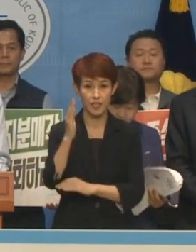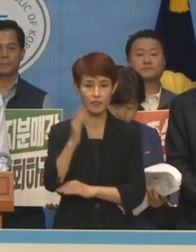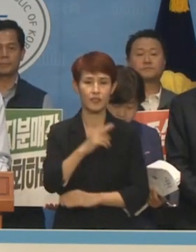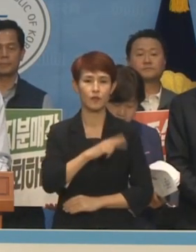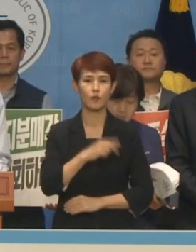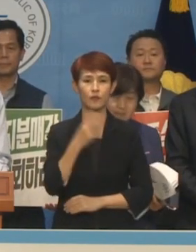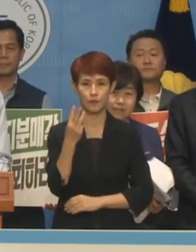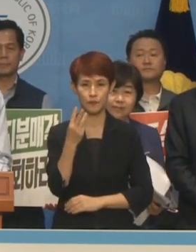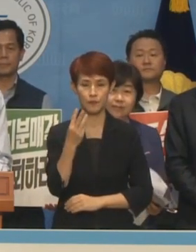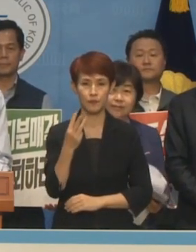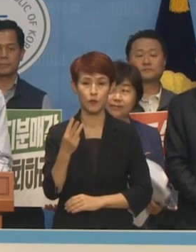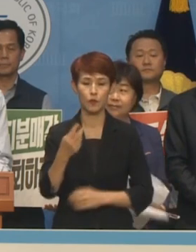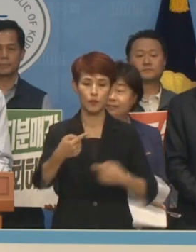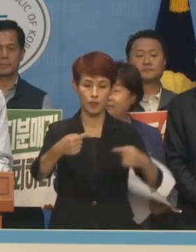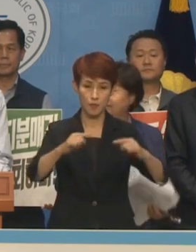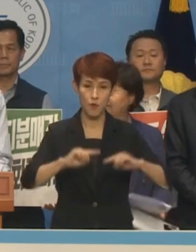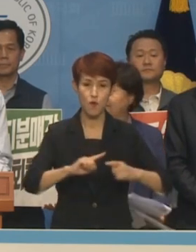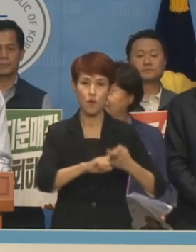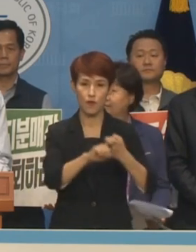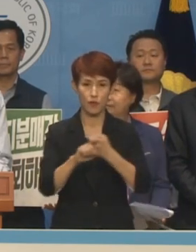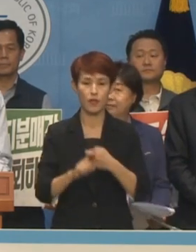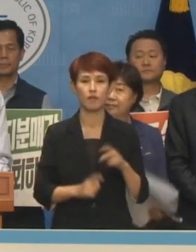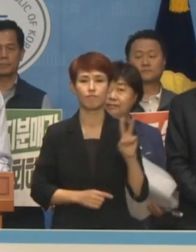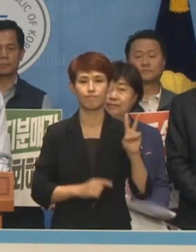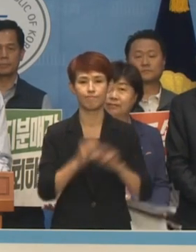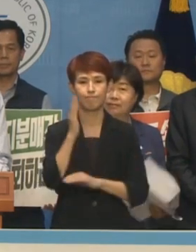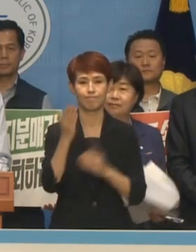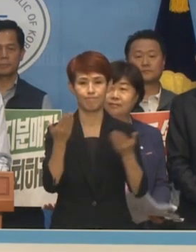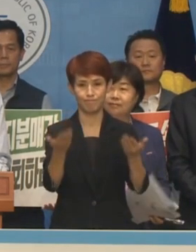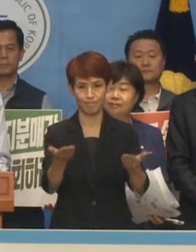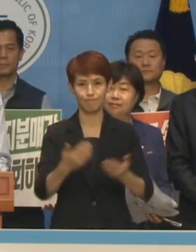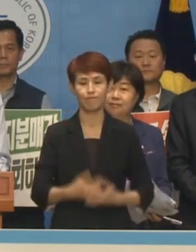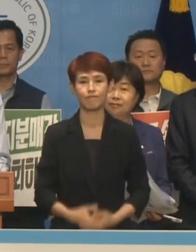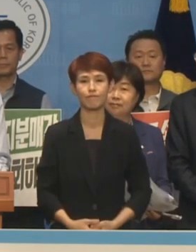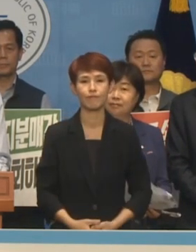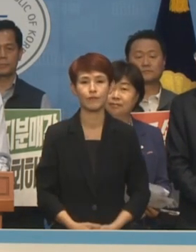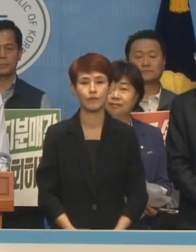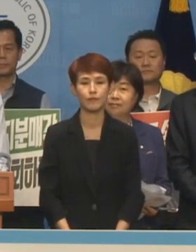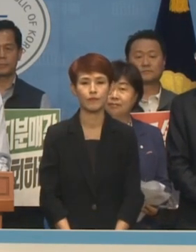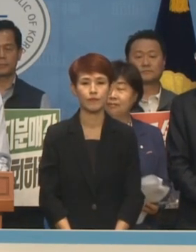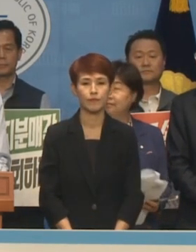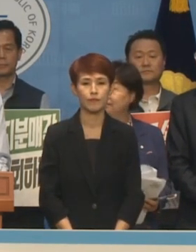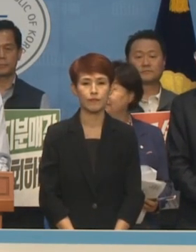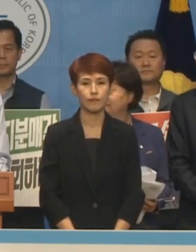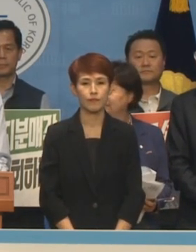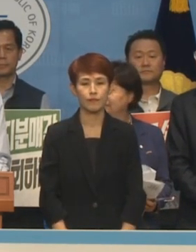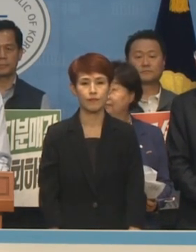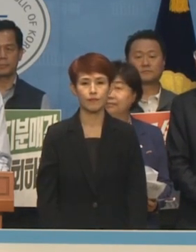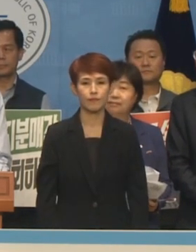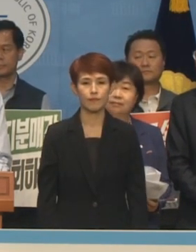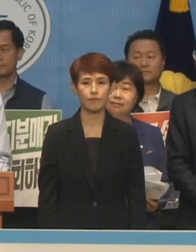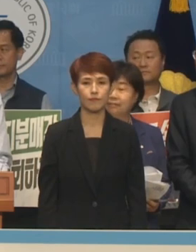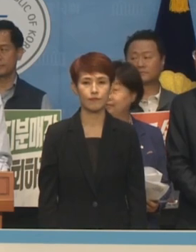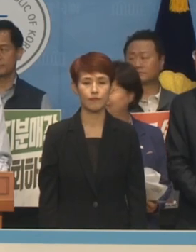의원님 3분과 참여연대 민변 2분의 말씀을 듣고 기자회견문을 낭독하는 순으로 진행하겠습니다.